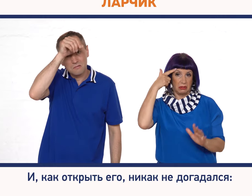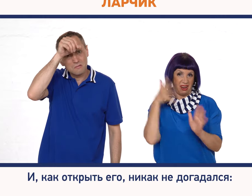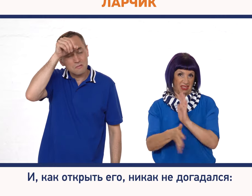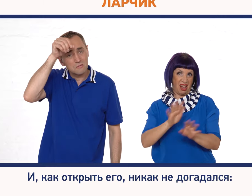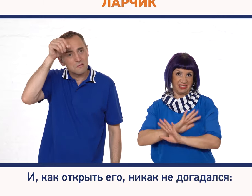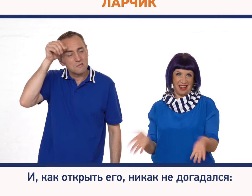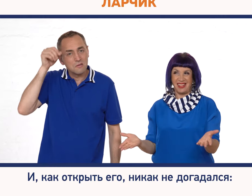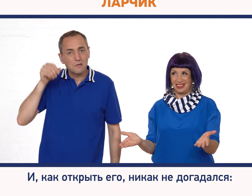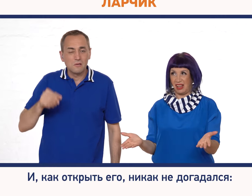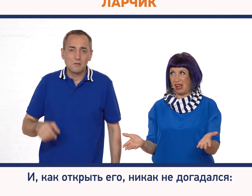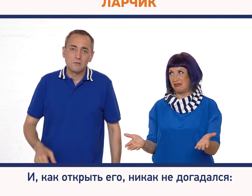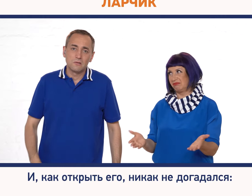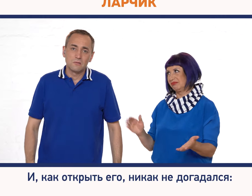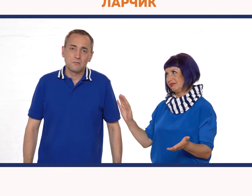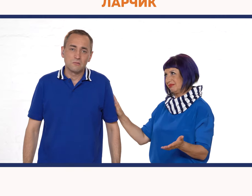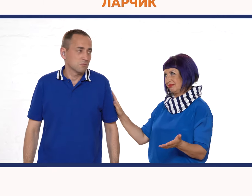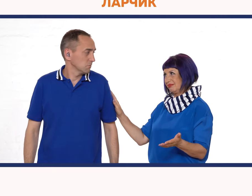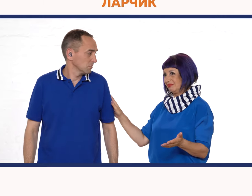Никак не догадался.